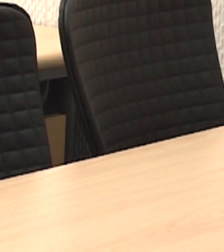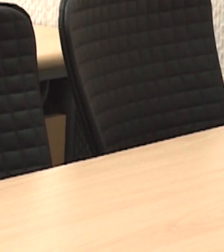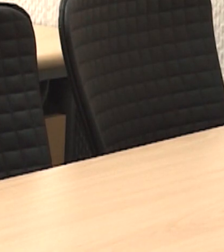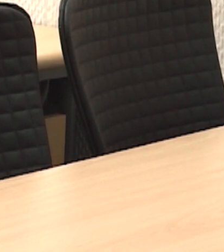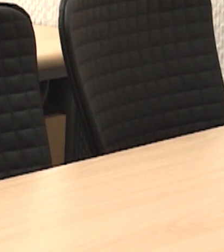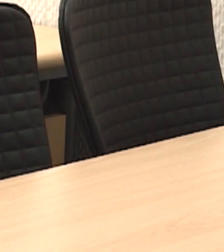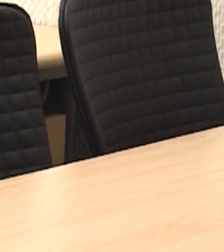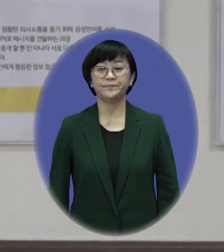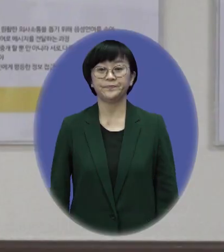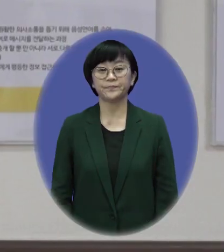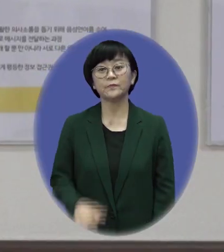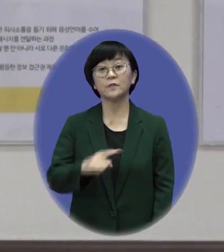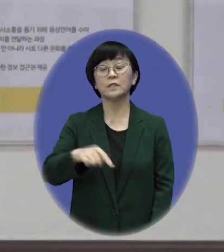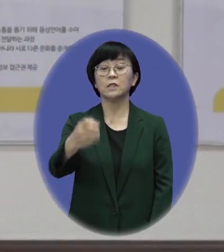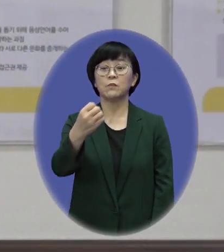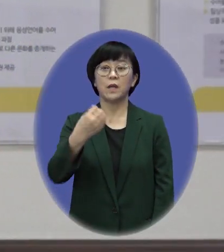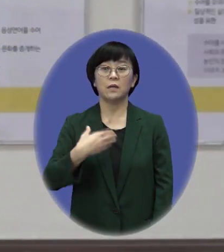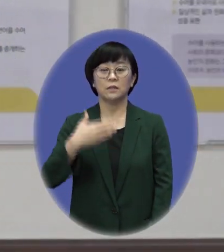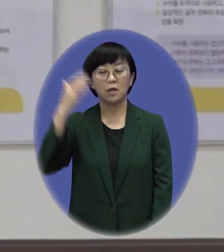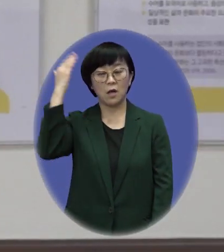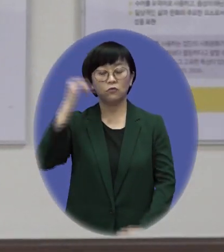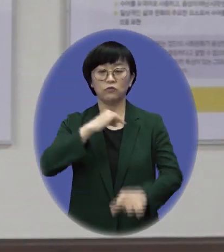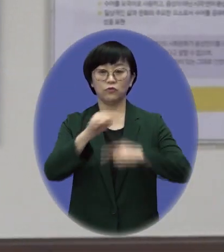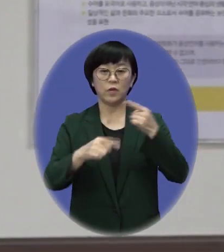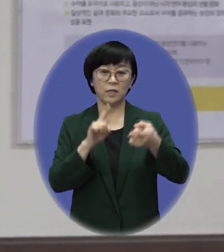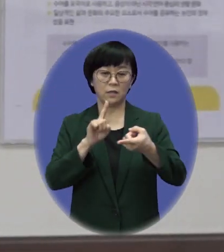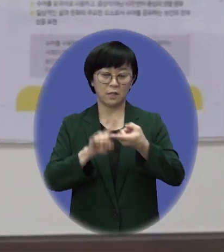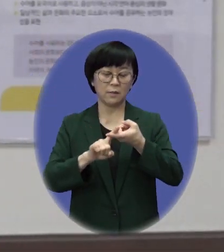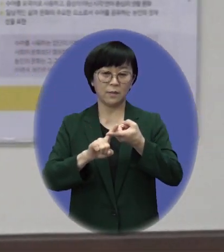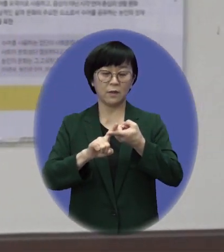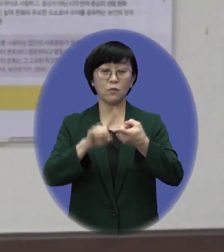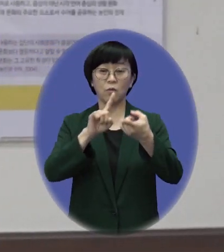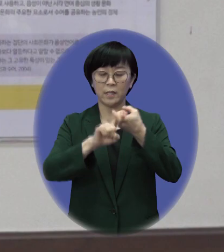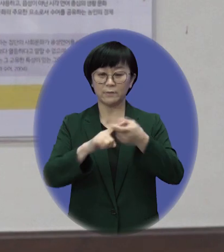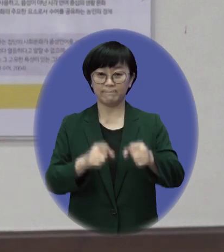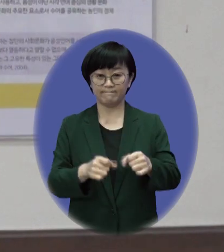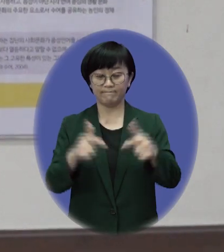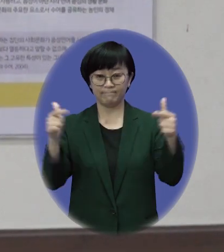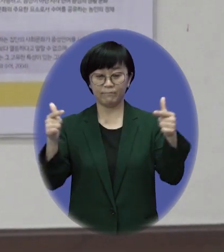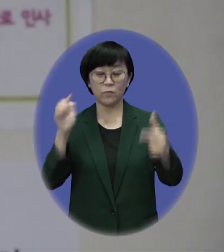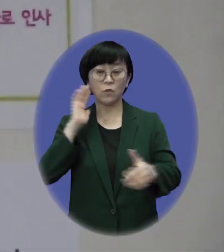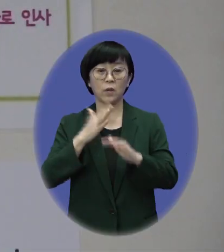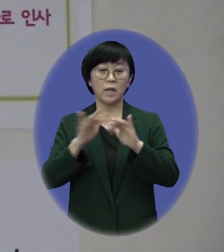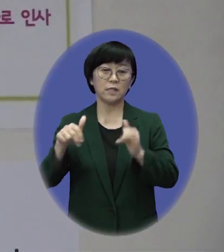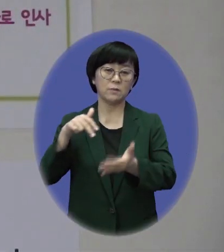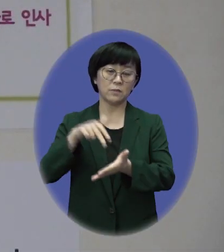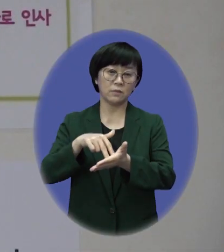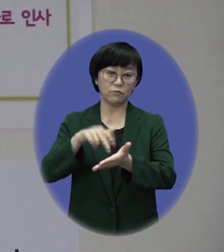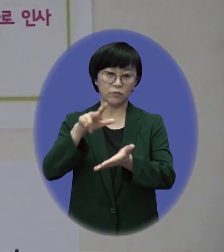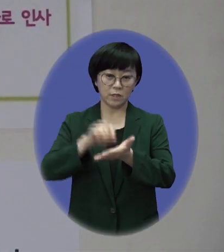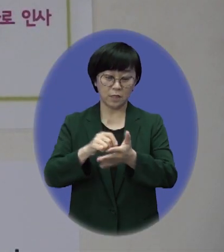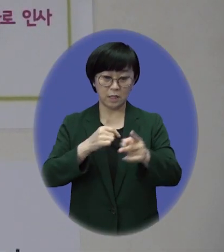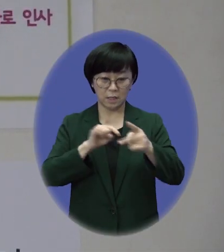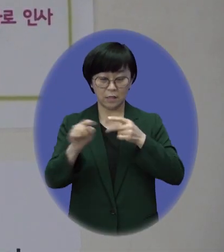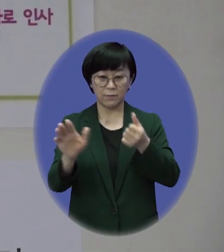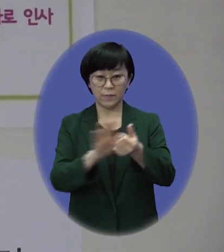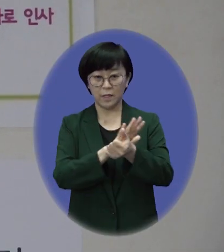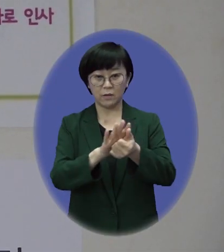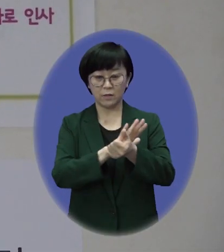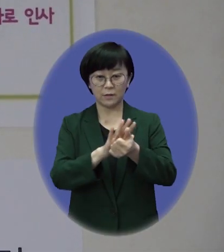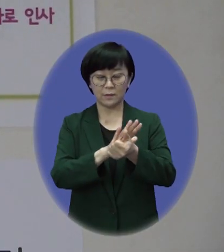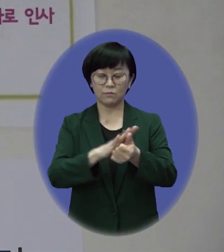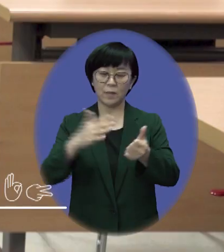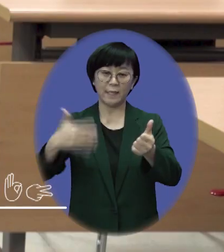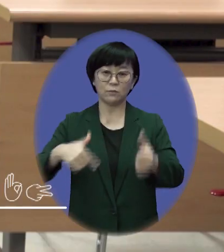그들의 말처럼 우리나라에서 수어에 대한 관심은 크게 늘어났지만 아직도 농인들이 겪는 문제에 대한 이해와 배려는 크게